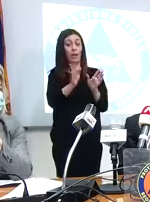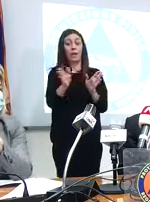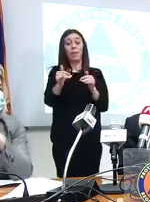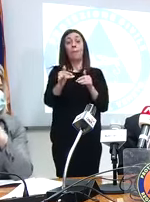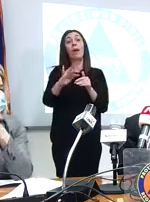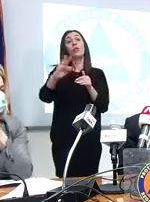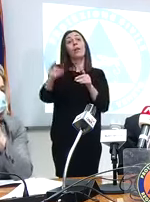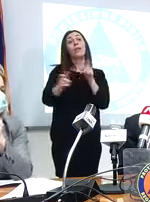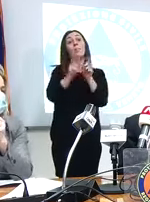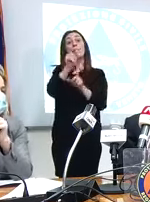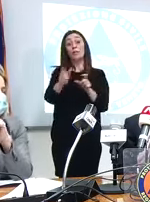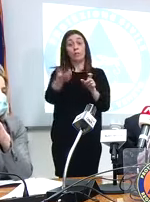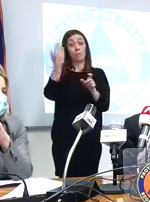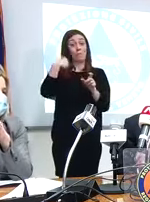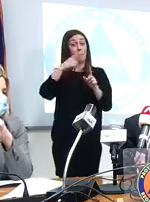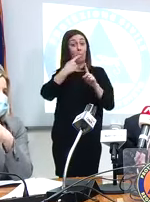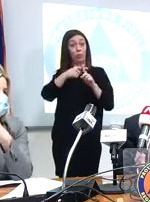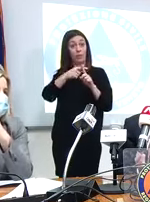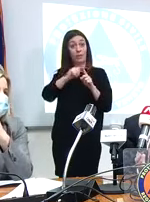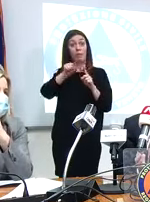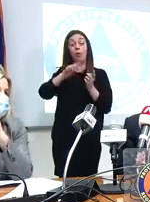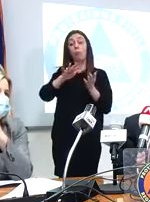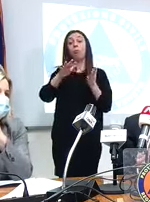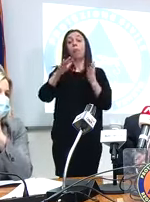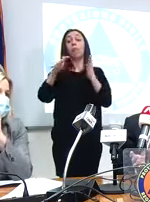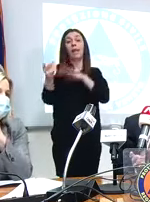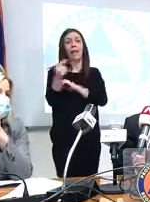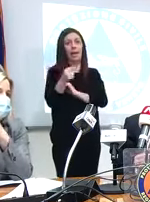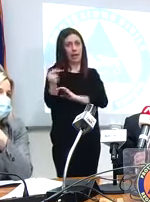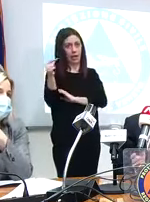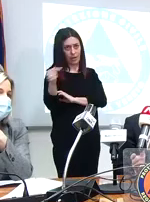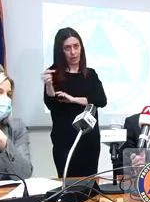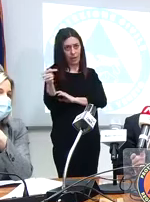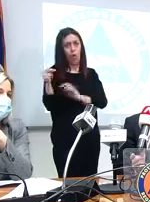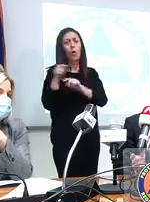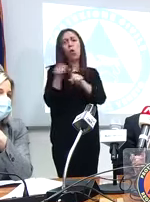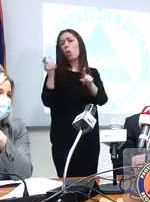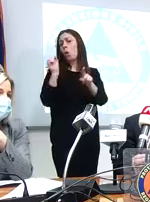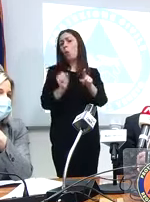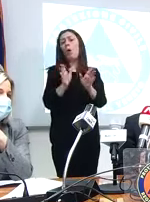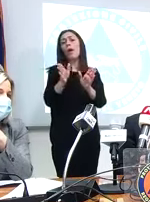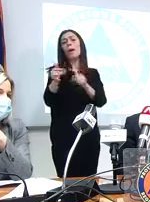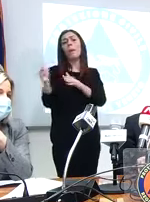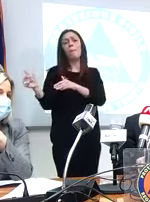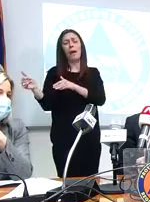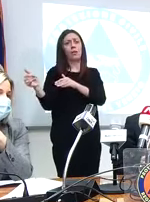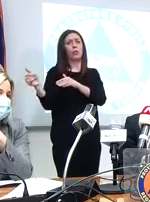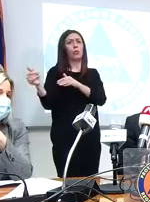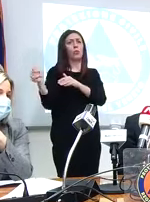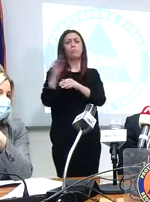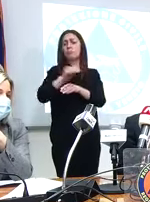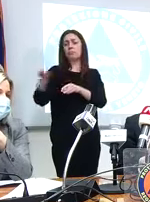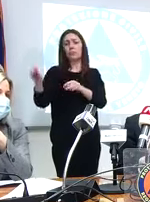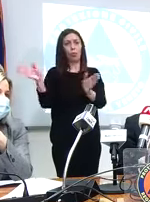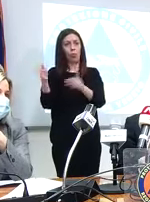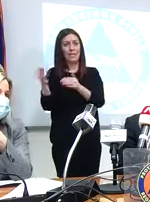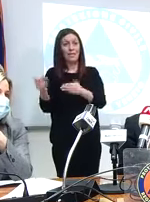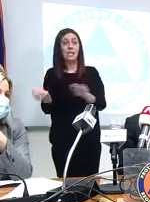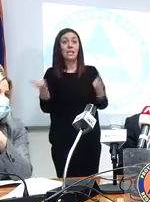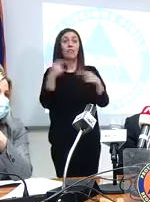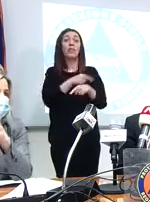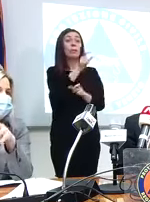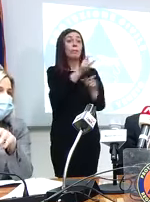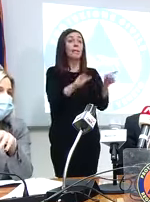li possiamo mettere in qualunque reparto, medico o chirurgico. I positivi li portiamo nei reparti